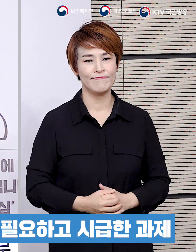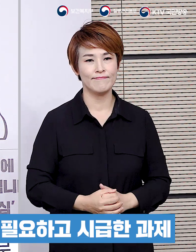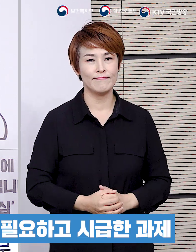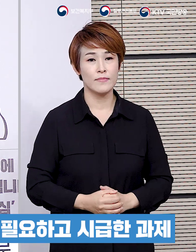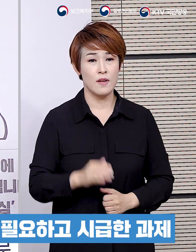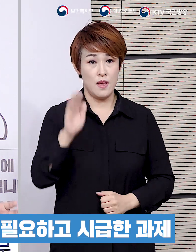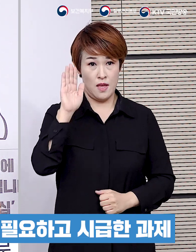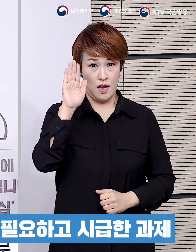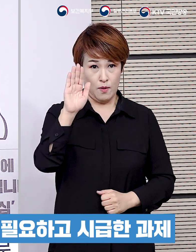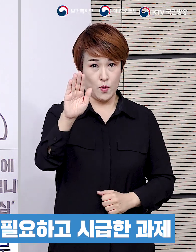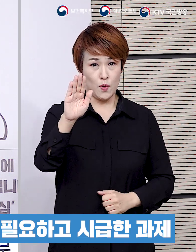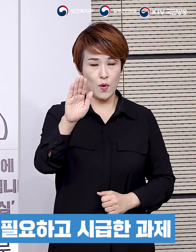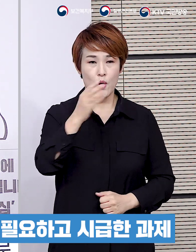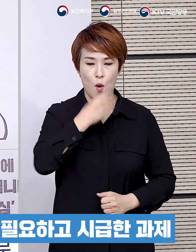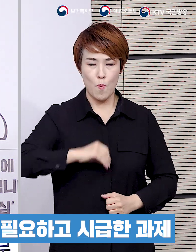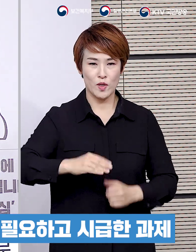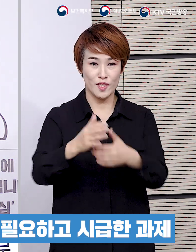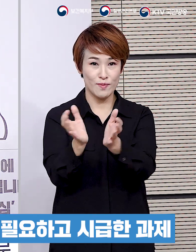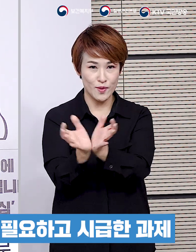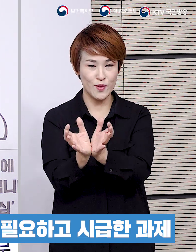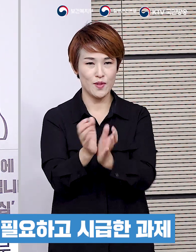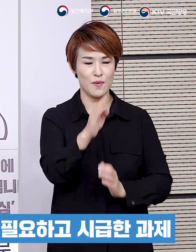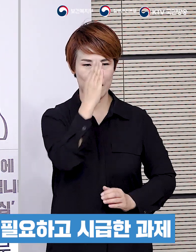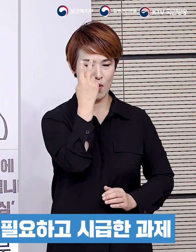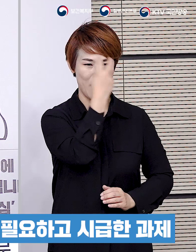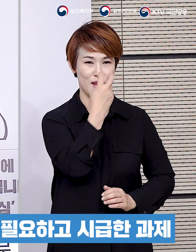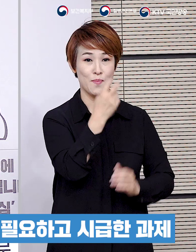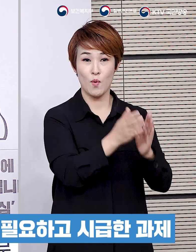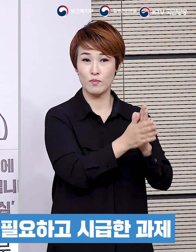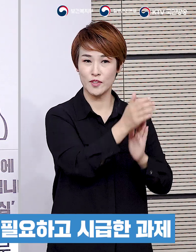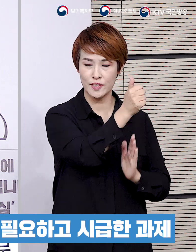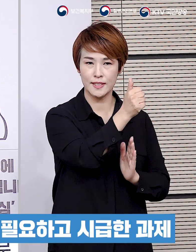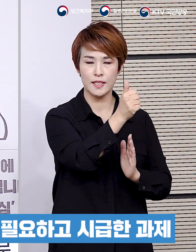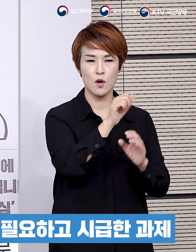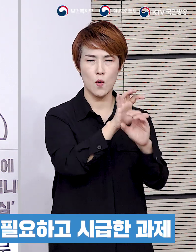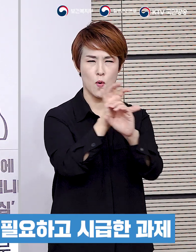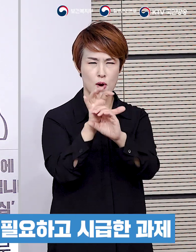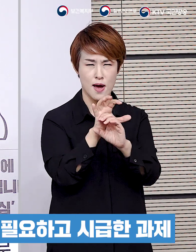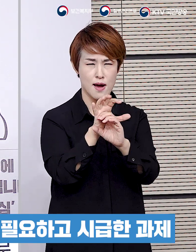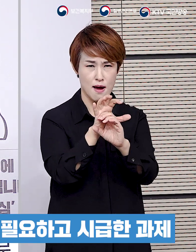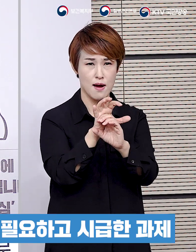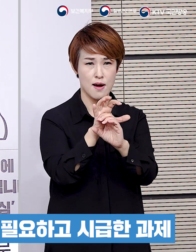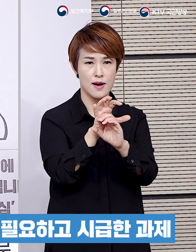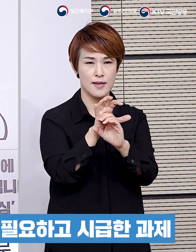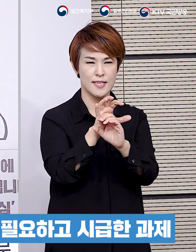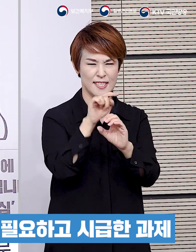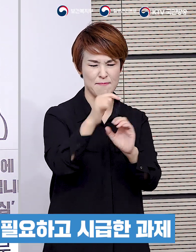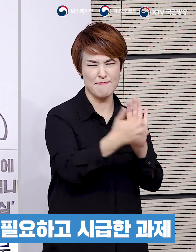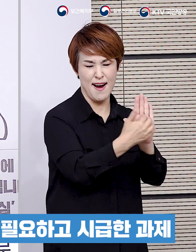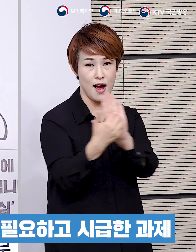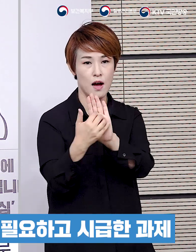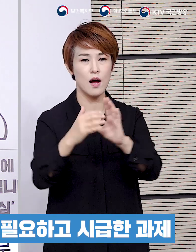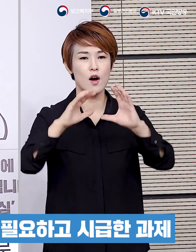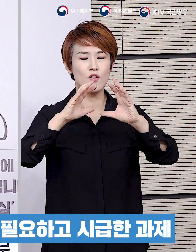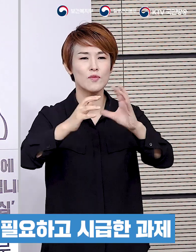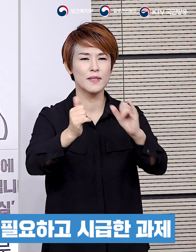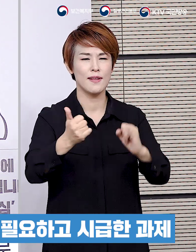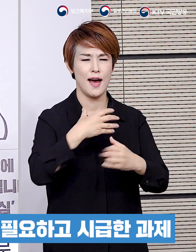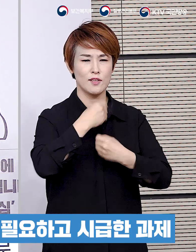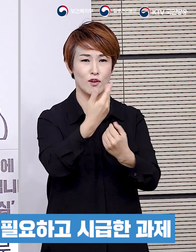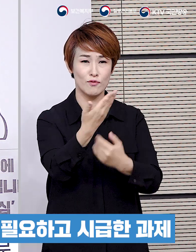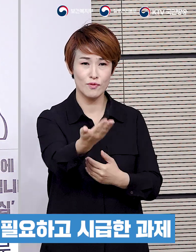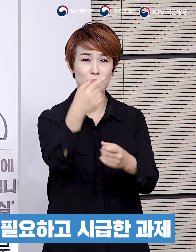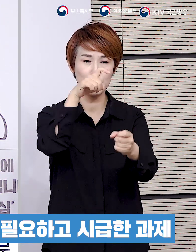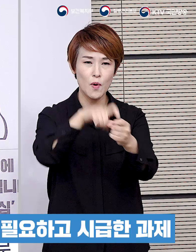것입니다. 앞으로도 보건복지부와 질병관리본부는 코로나19로부터 안전한 대한민국을